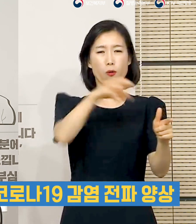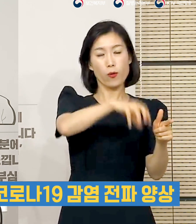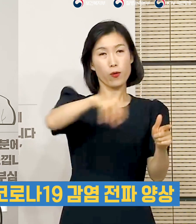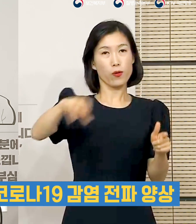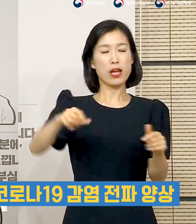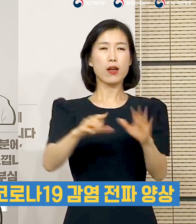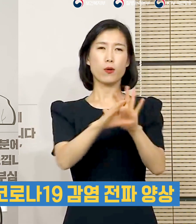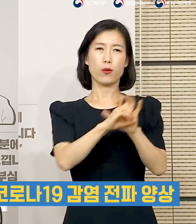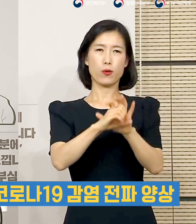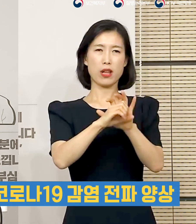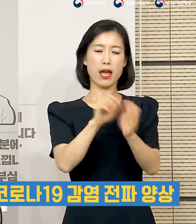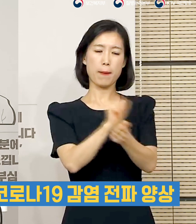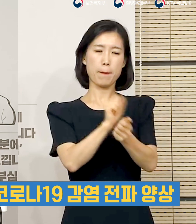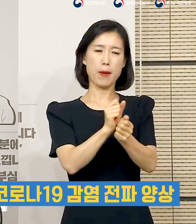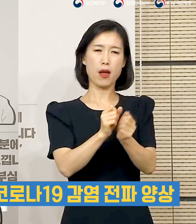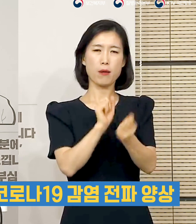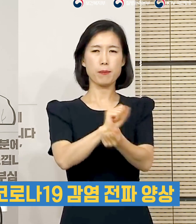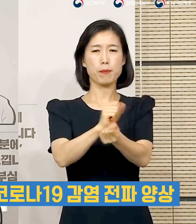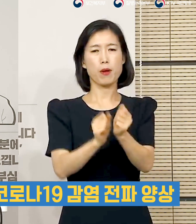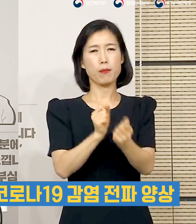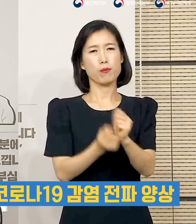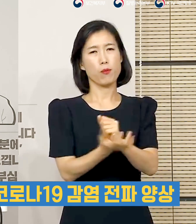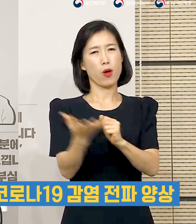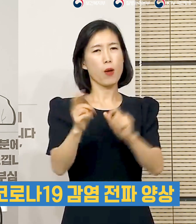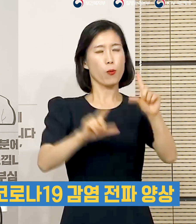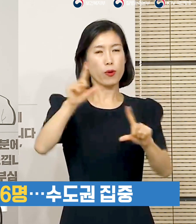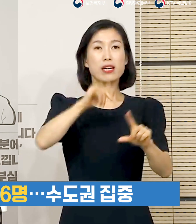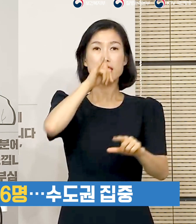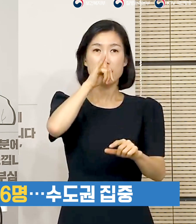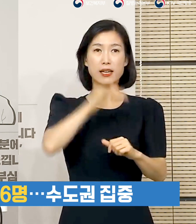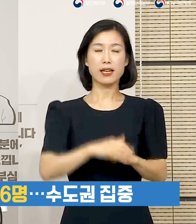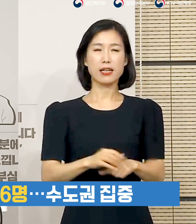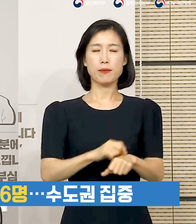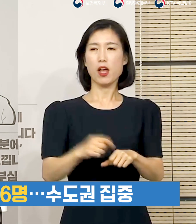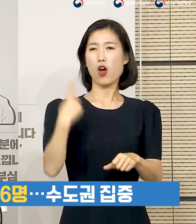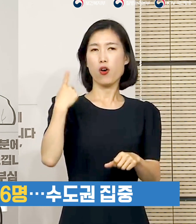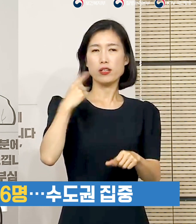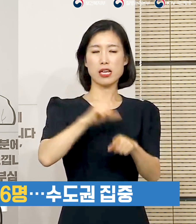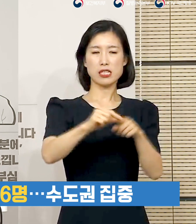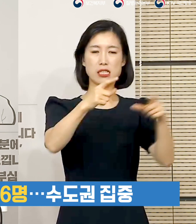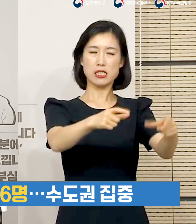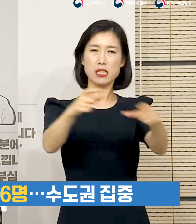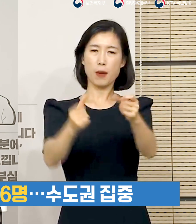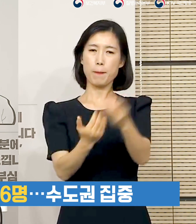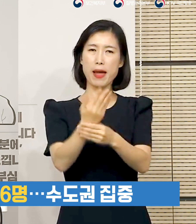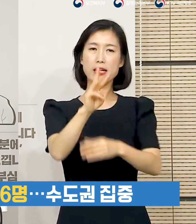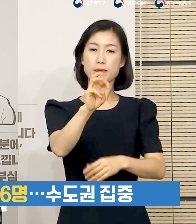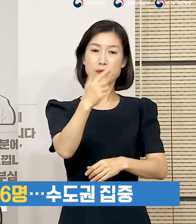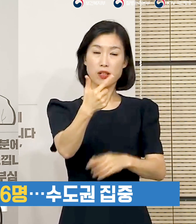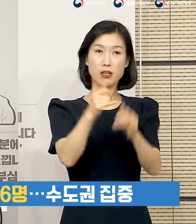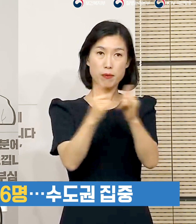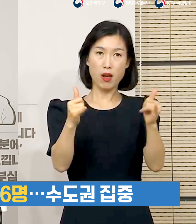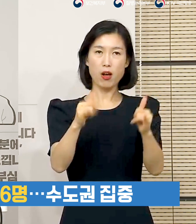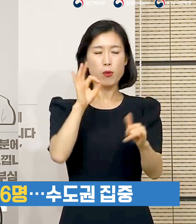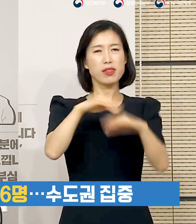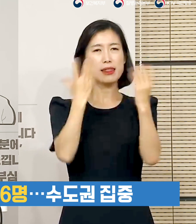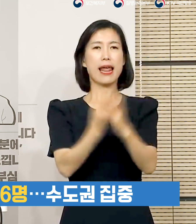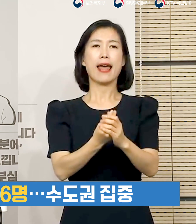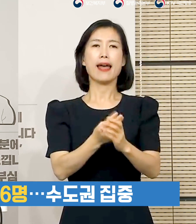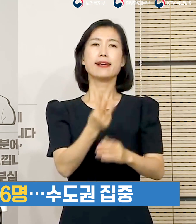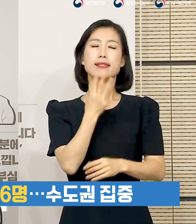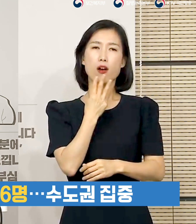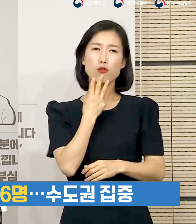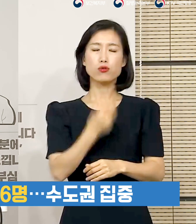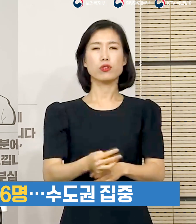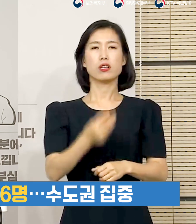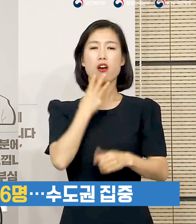장소에서 코로나19 감염이 전파되는 양상입니다. 특히 어제 지역사회에서 발생한 환자 36명은 모두